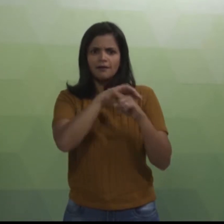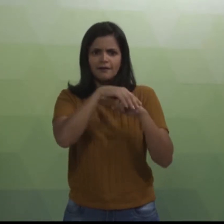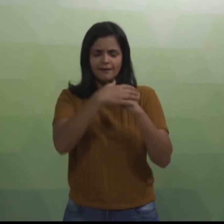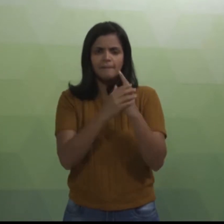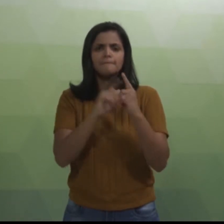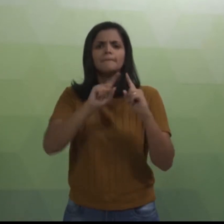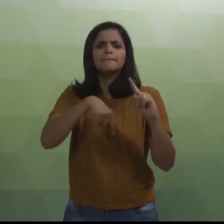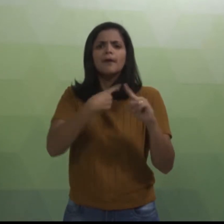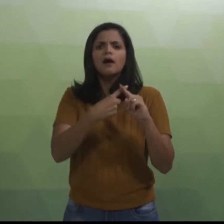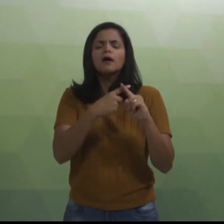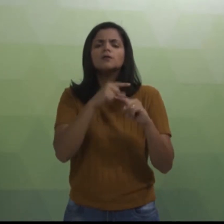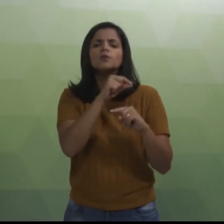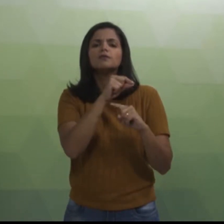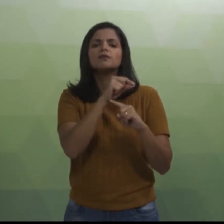A apontação.